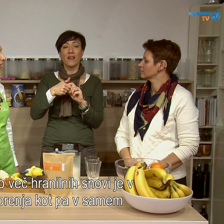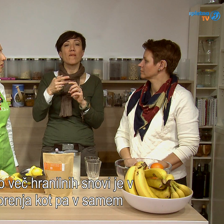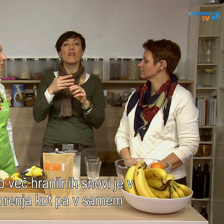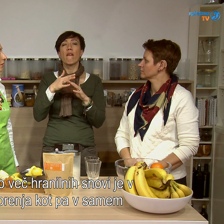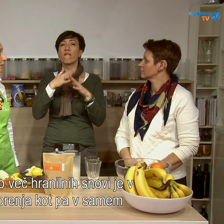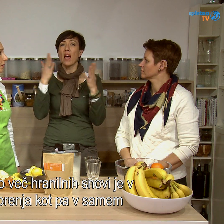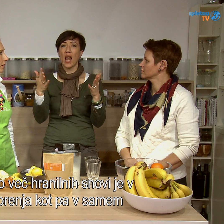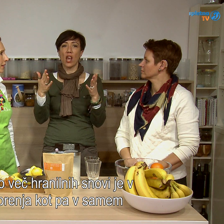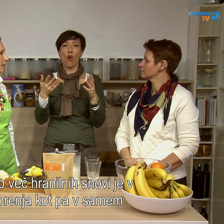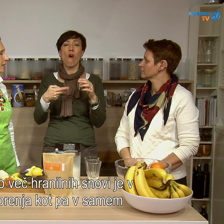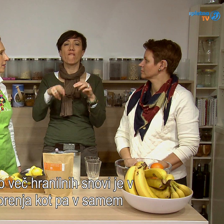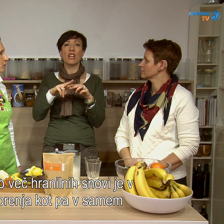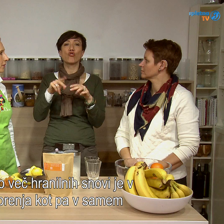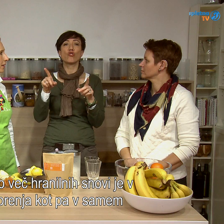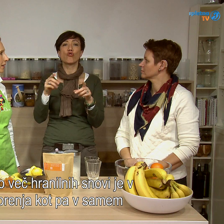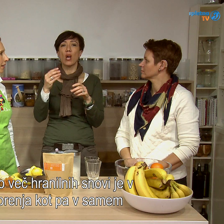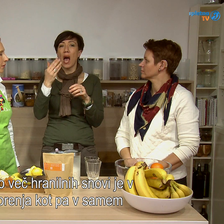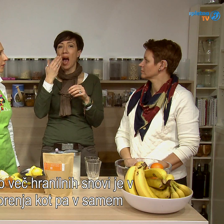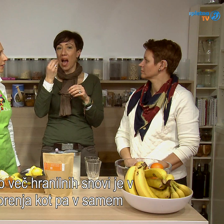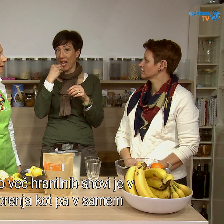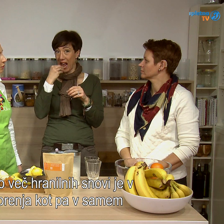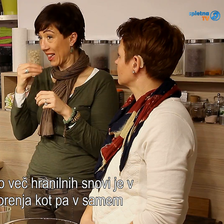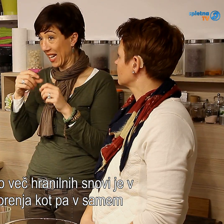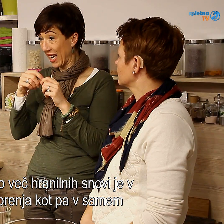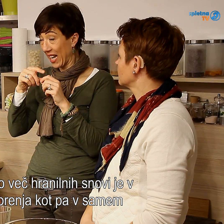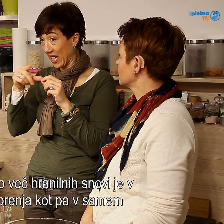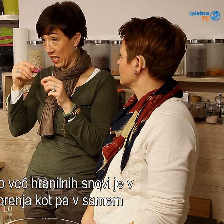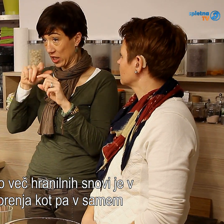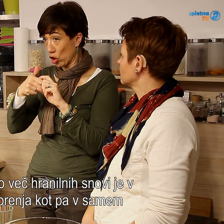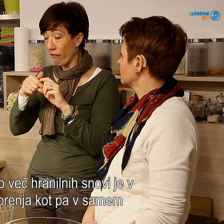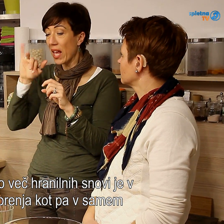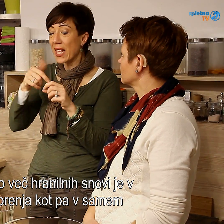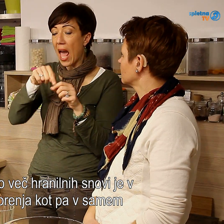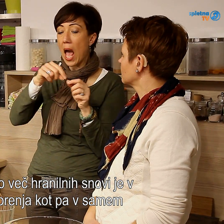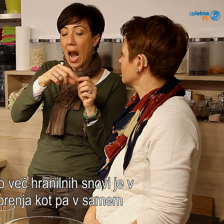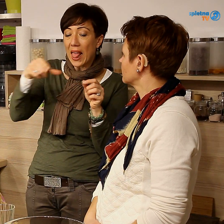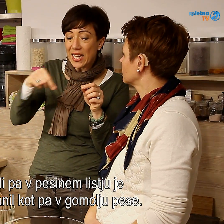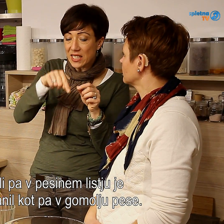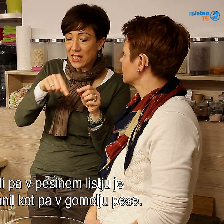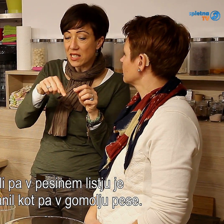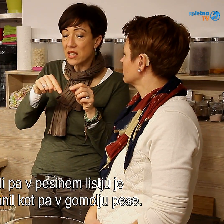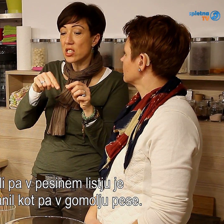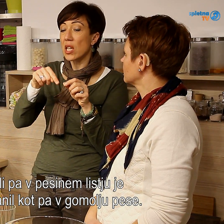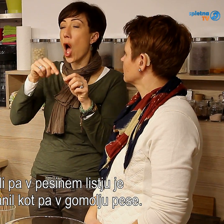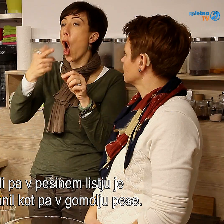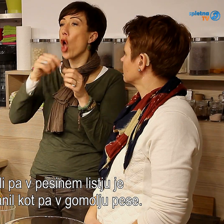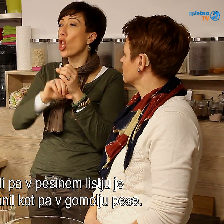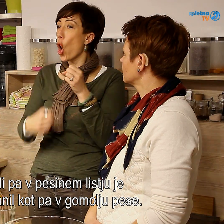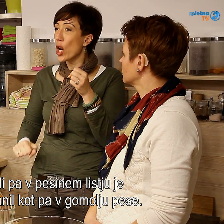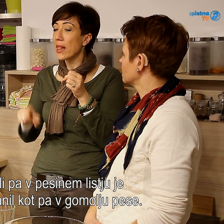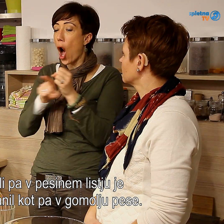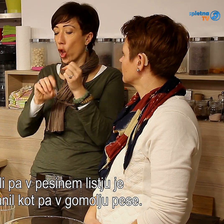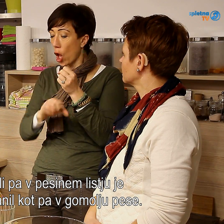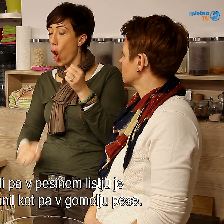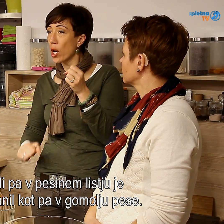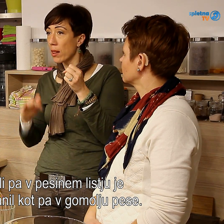Veliko več hranilnih snovi je v listju od korenja, kot pa v samem korenju.